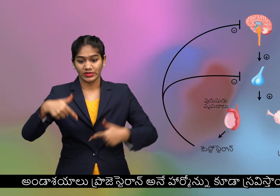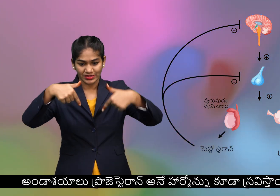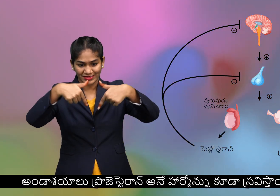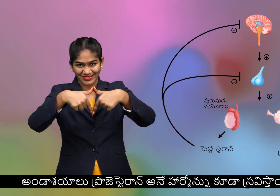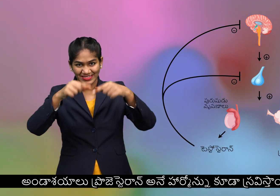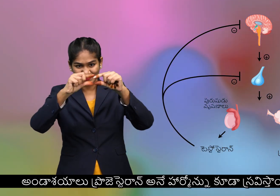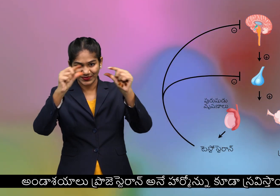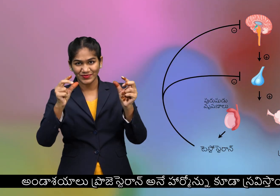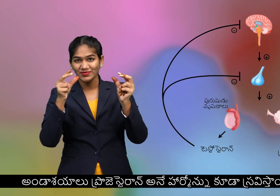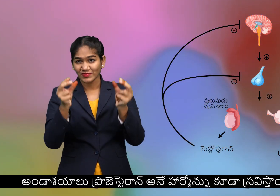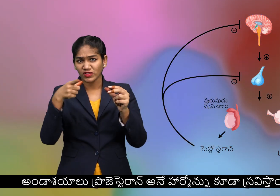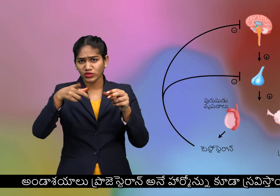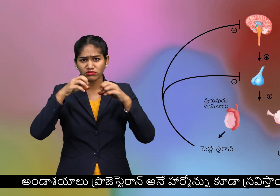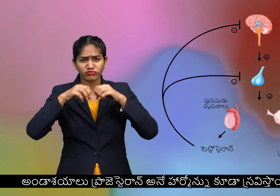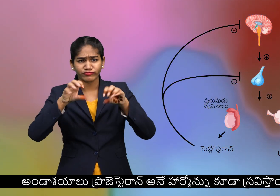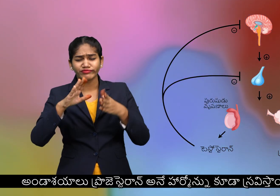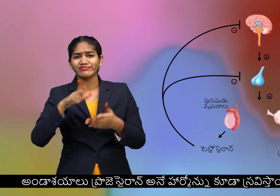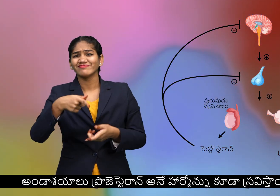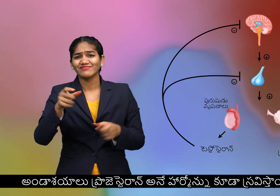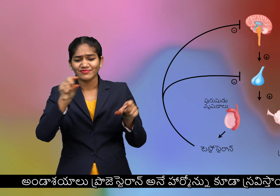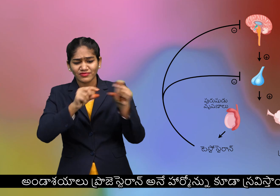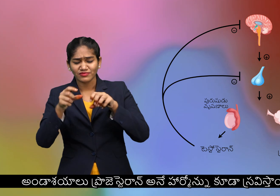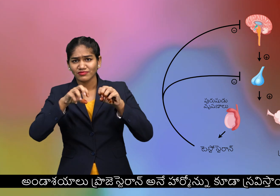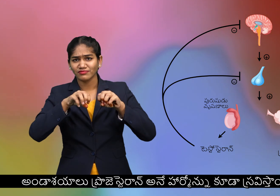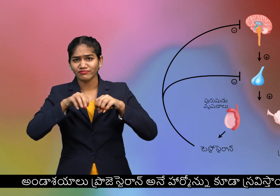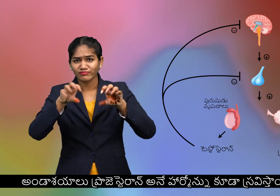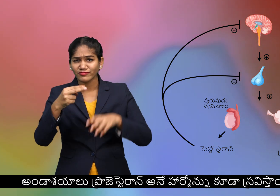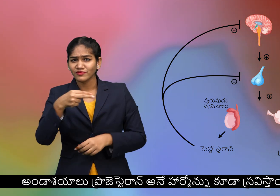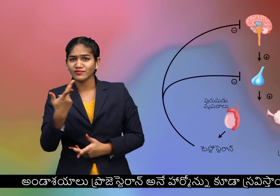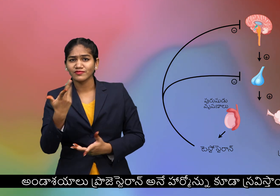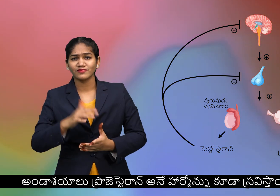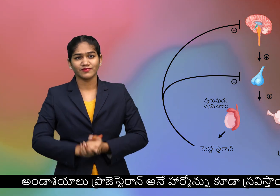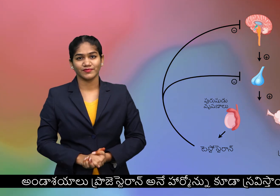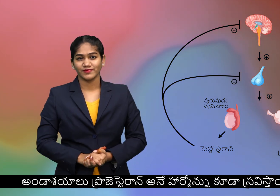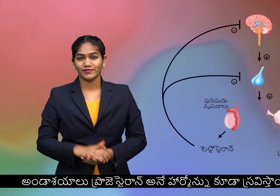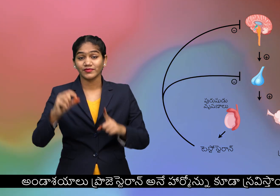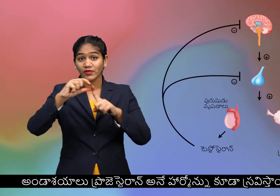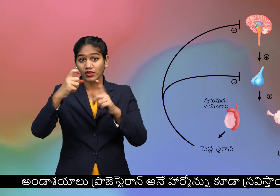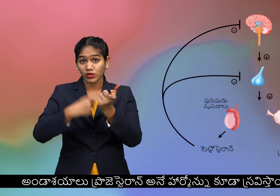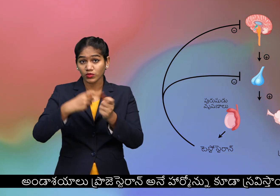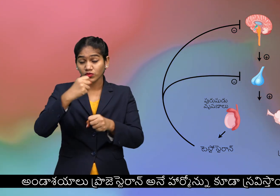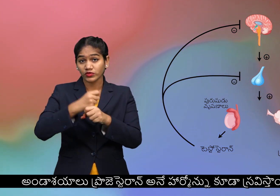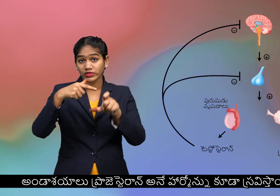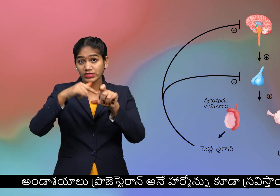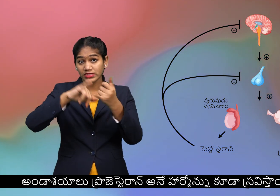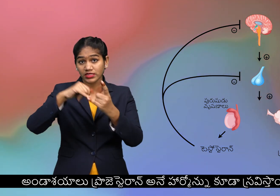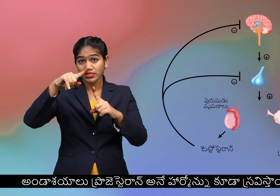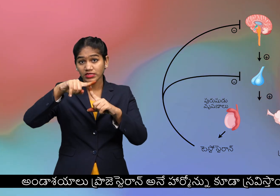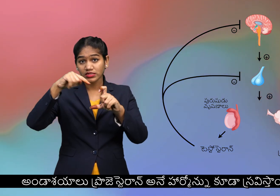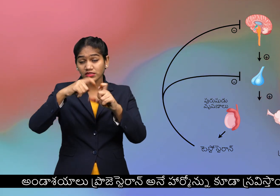అండాశయాలు ప్రోజెస్టరాన్ అనే హార్మోన్ను కూడా స్రవిస్తాయి. ఇది ఋతుచక్రం